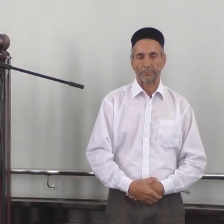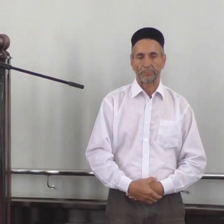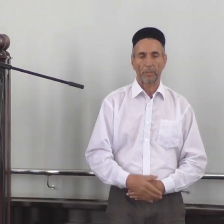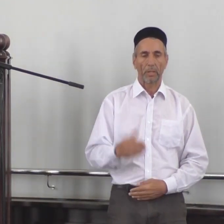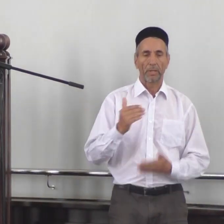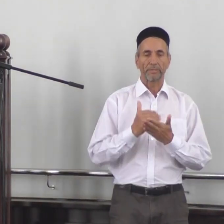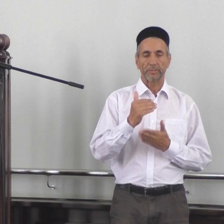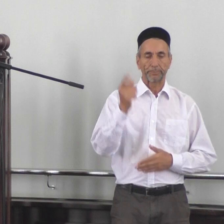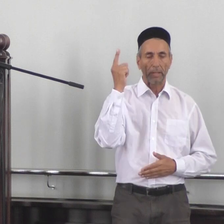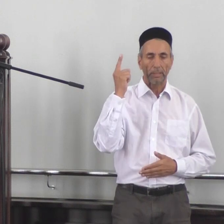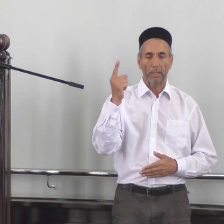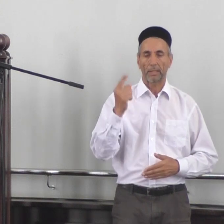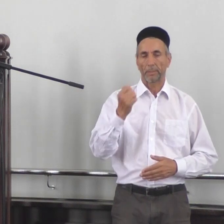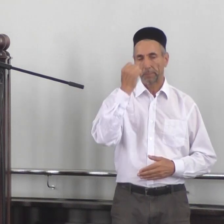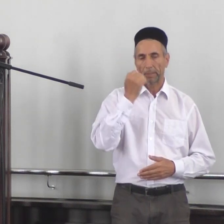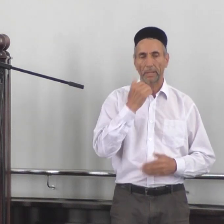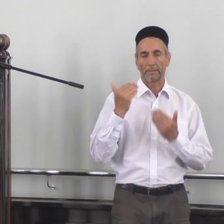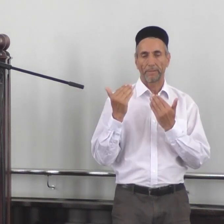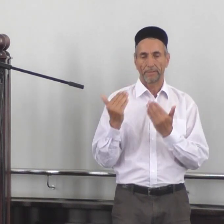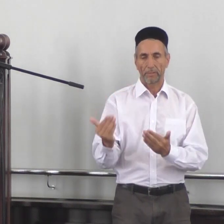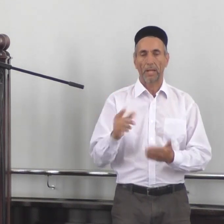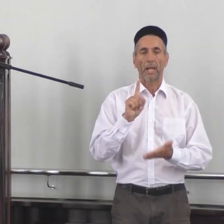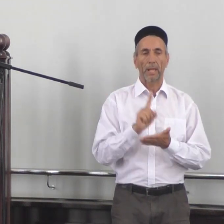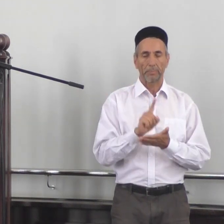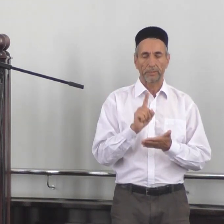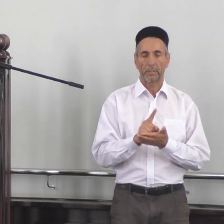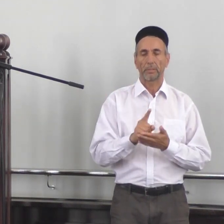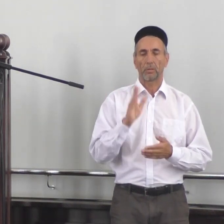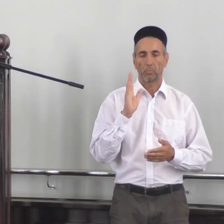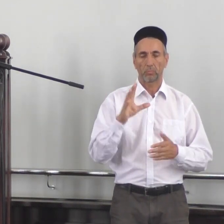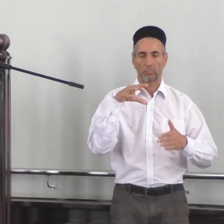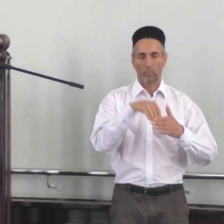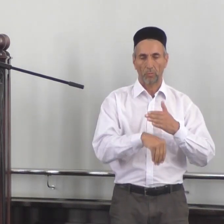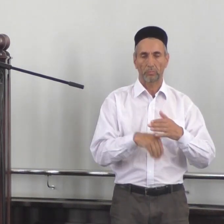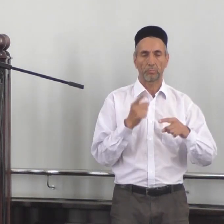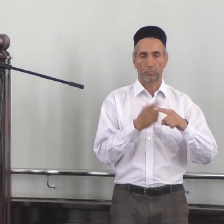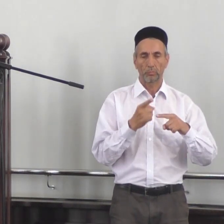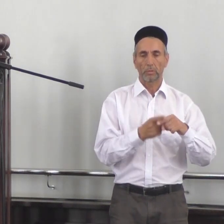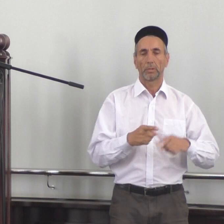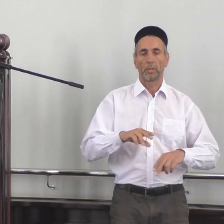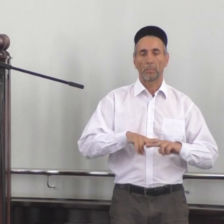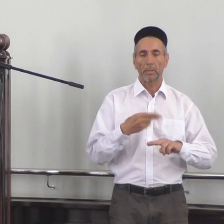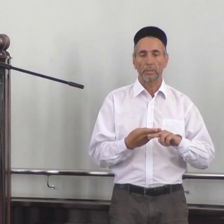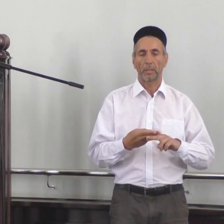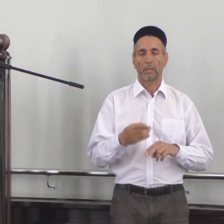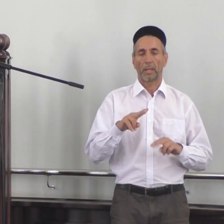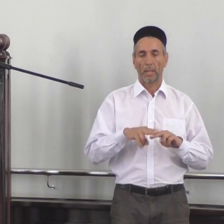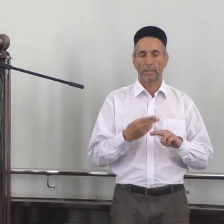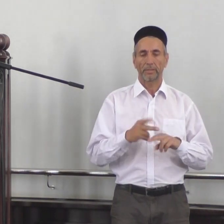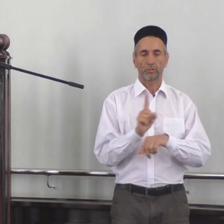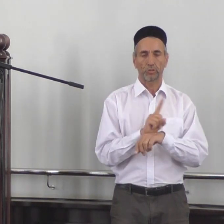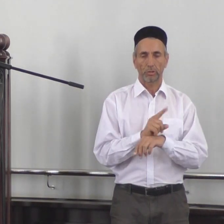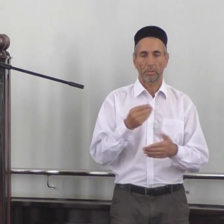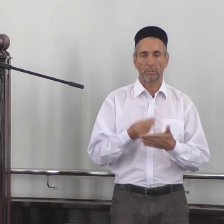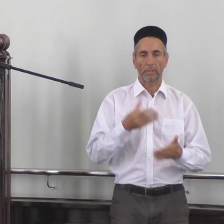Аллаһ тәнен сәламе, рәхмәте һәм әлбәттә инде мәгъфираты булсын һәр барчабызга да. Шушы мөбарәк булган